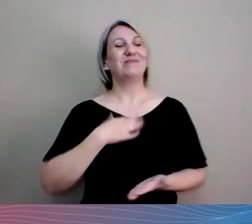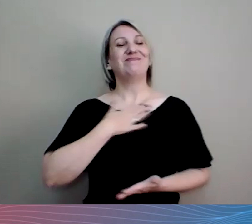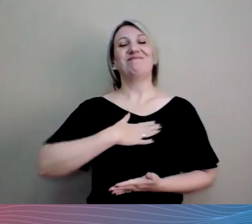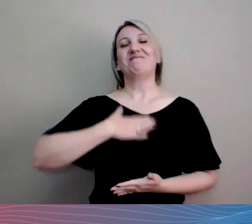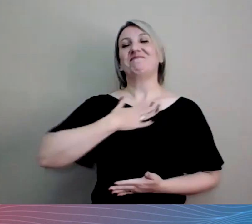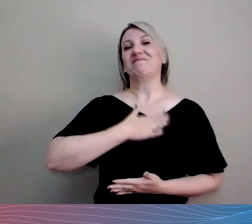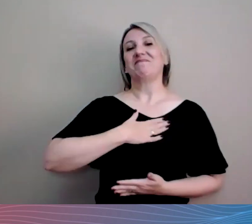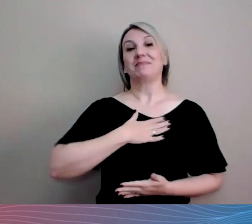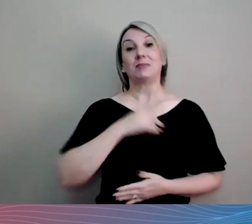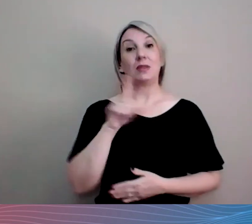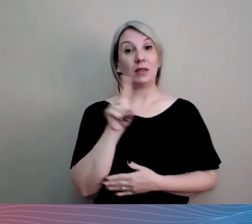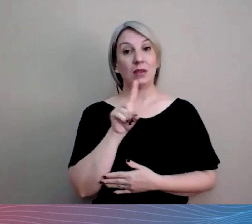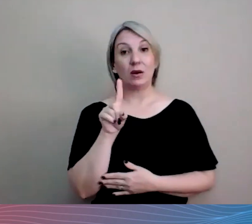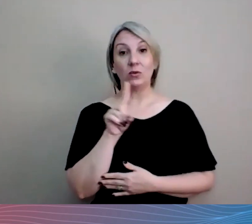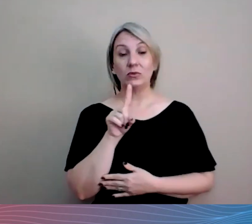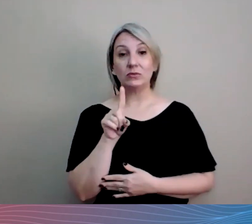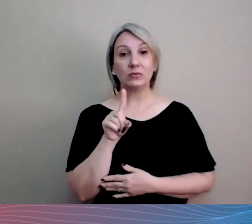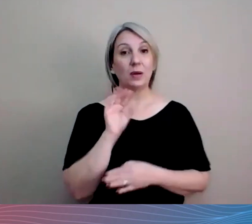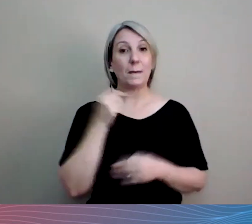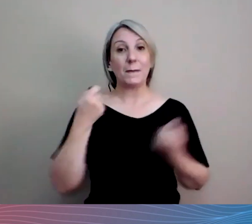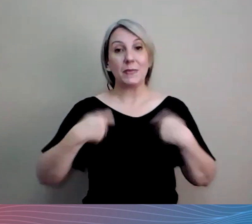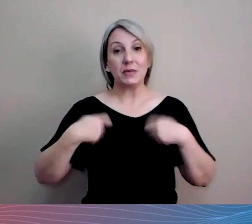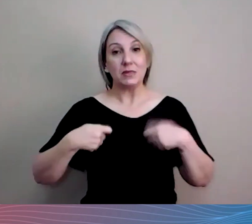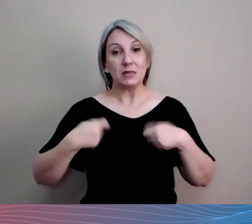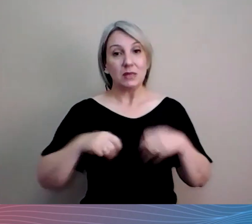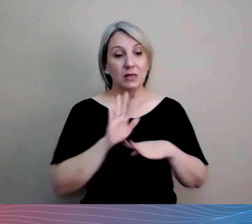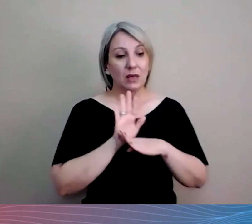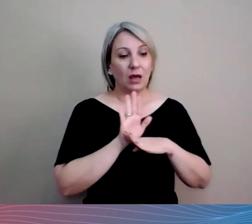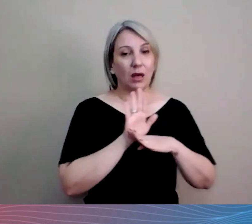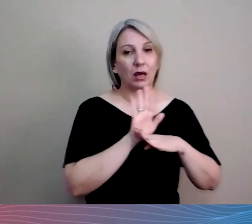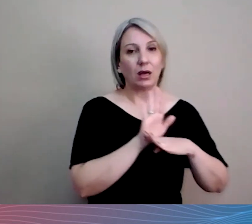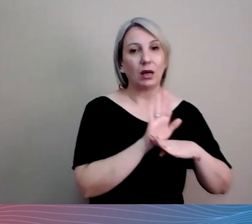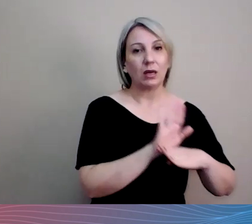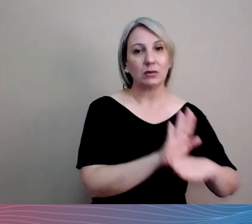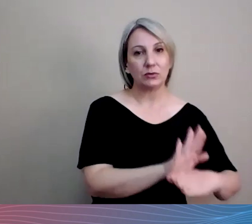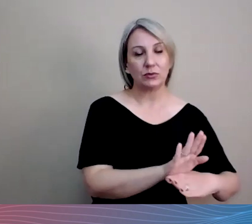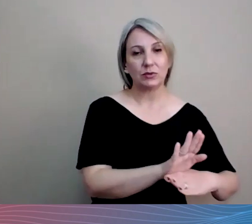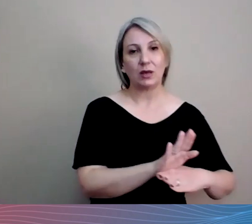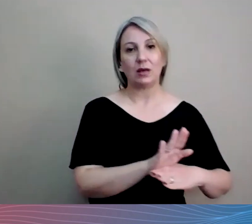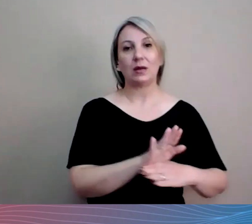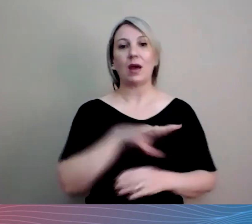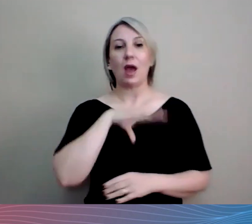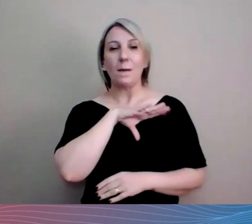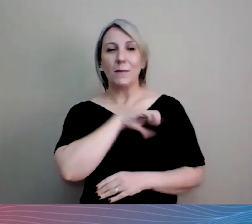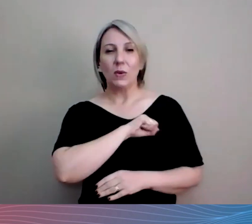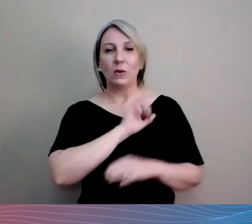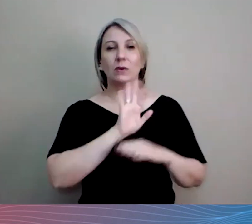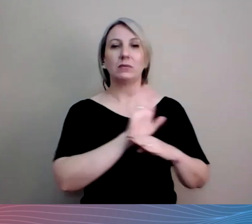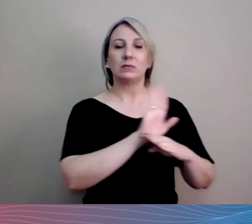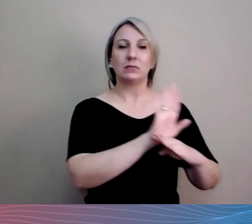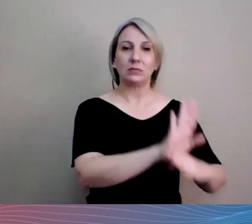é equivalente àquilo que nós lemos ontem, Filipenses 2,4, cada um, né, não tendo em vista o